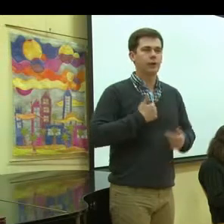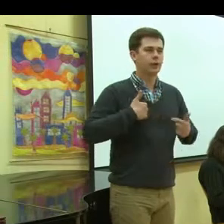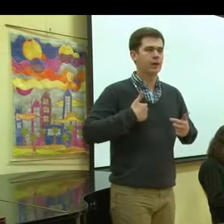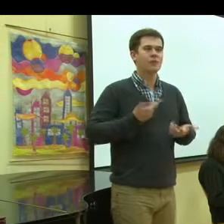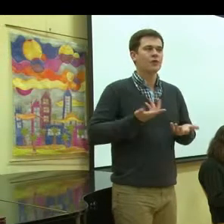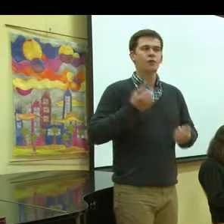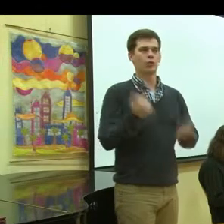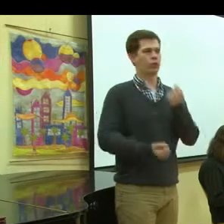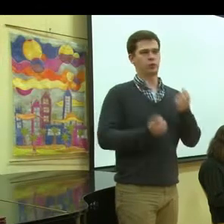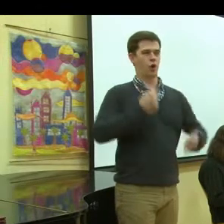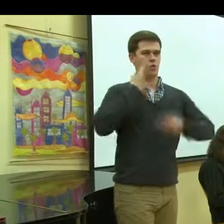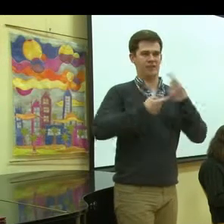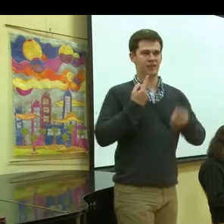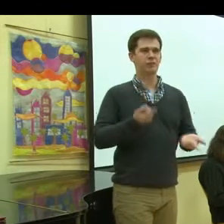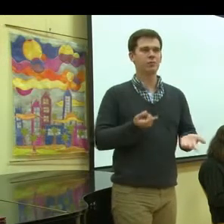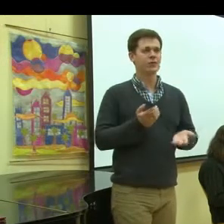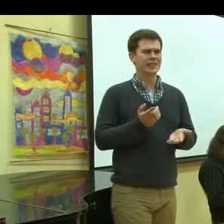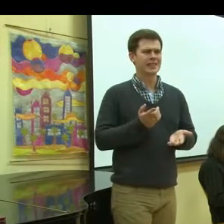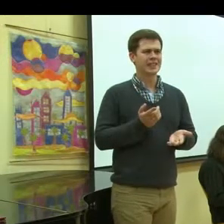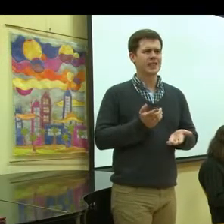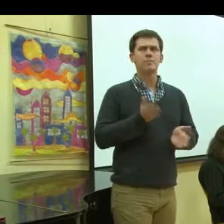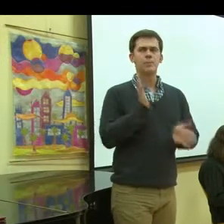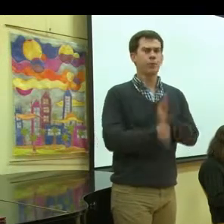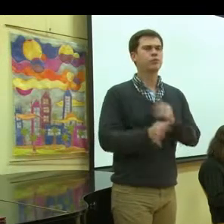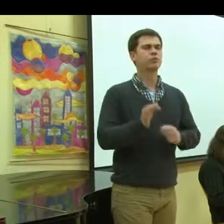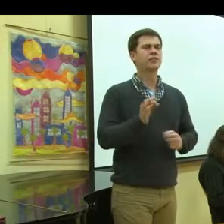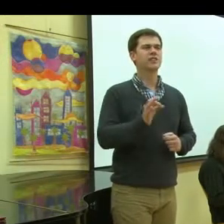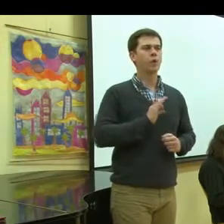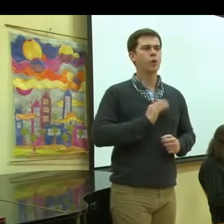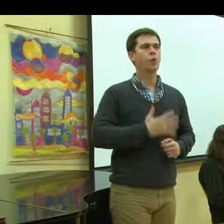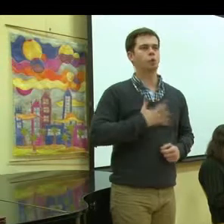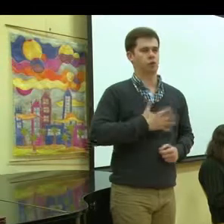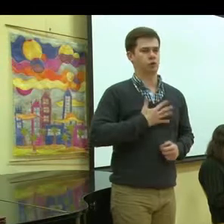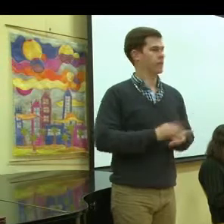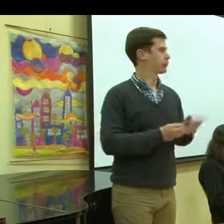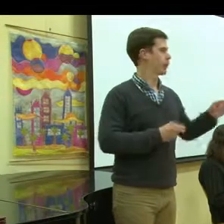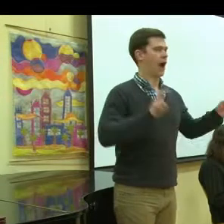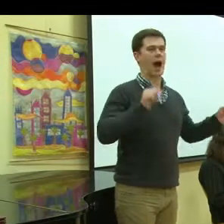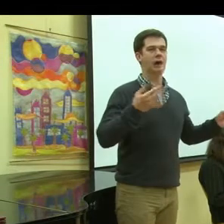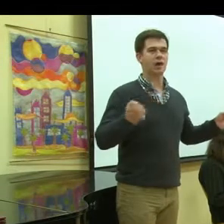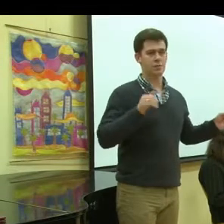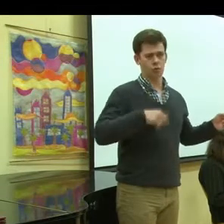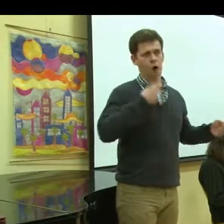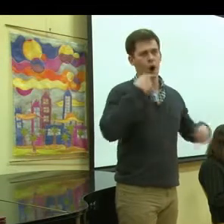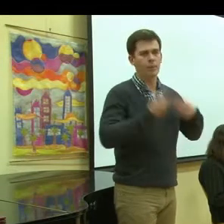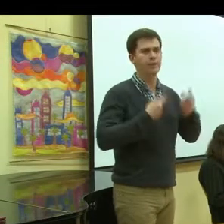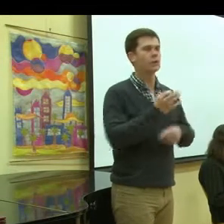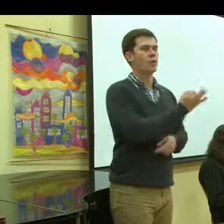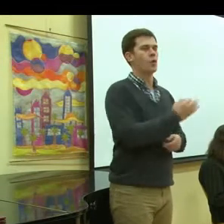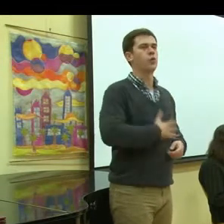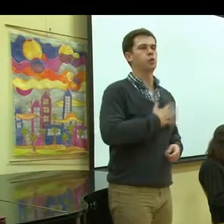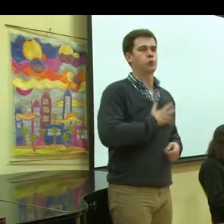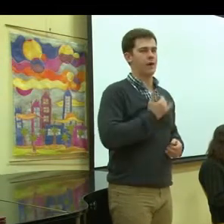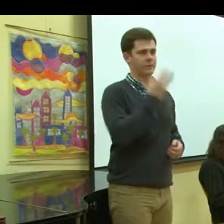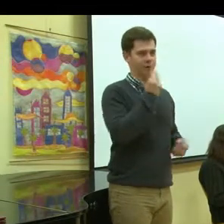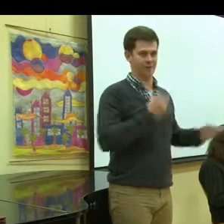do opisania, bo jest to nasze wewnętrzne uczucie. Nie wiem, na ile Hania na przykład chciałaby się odważyć, może powiedzieć właśnie, jak ona ten taniec